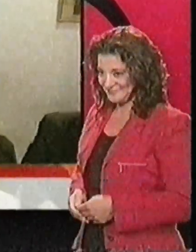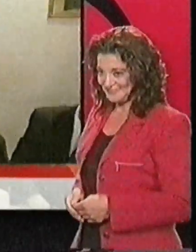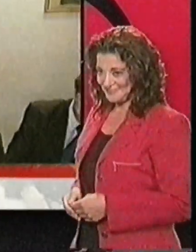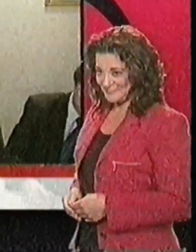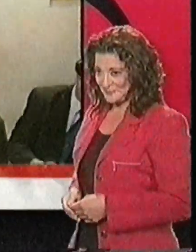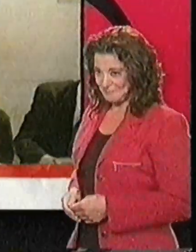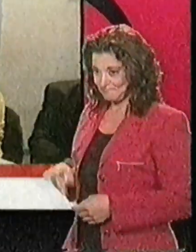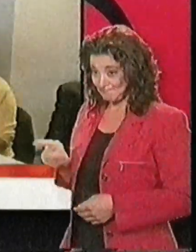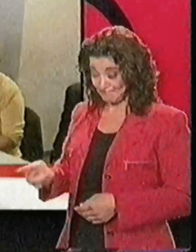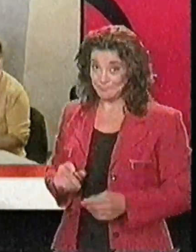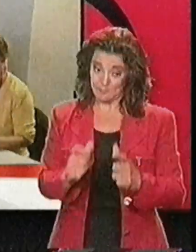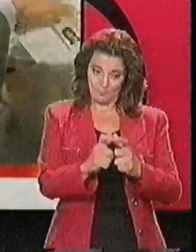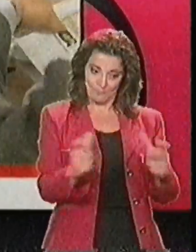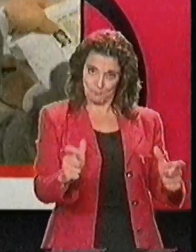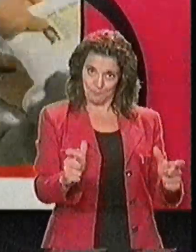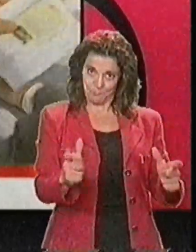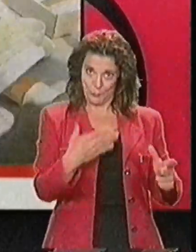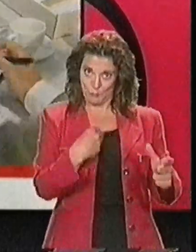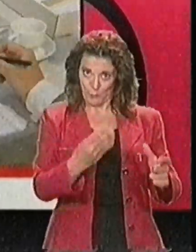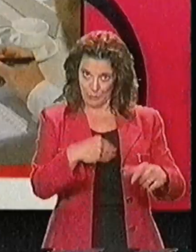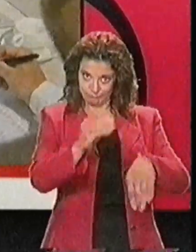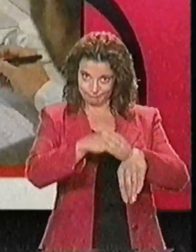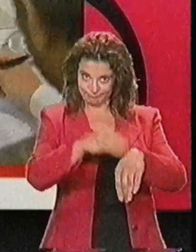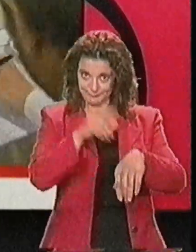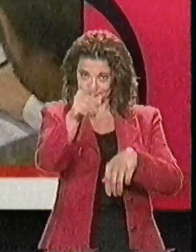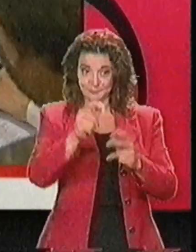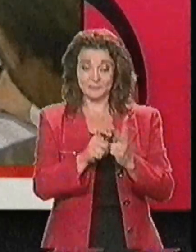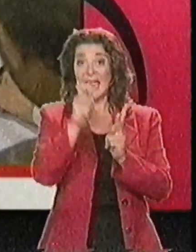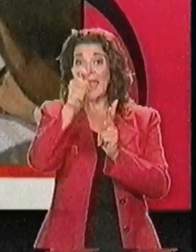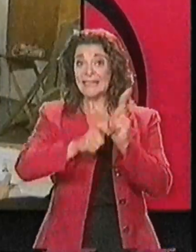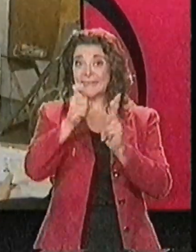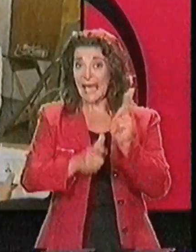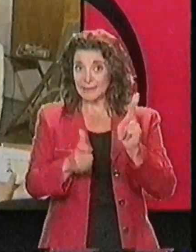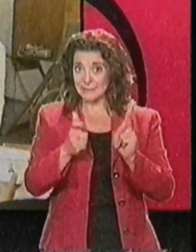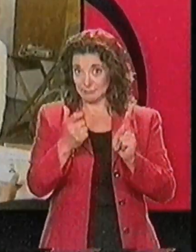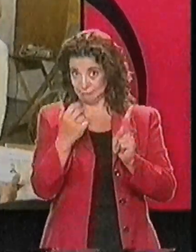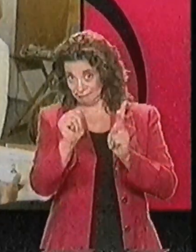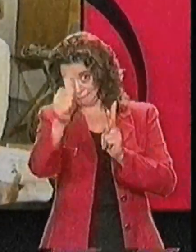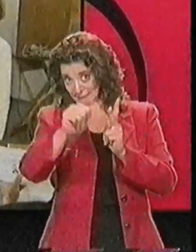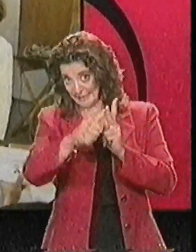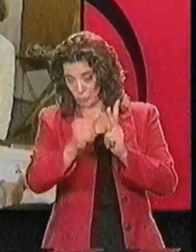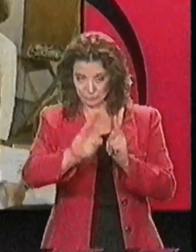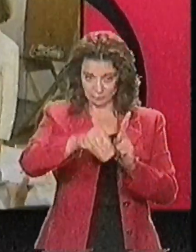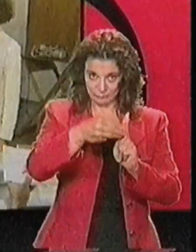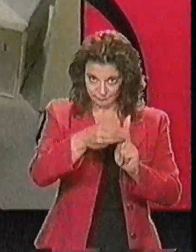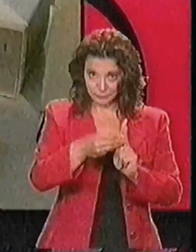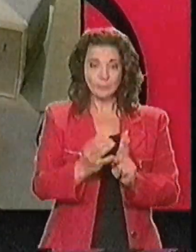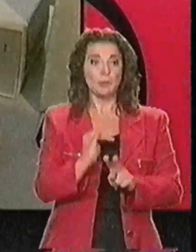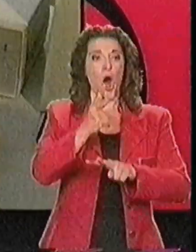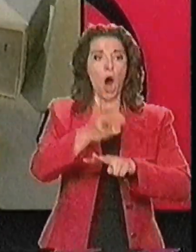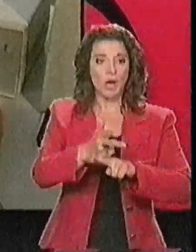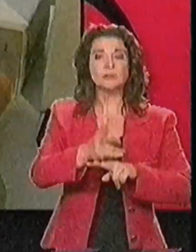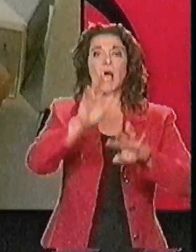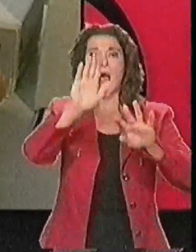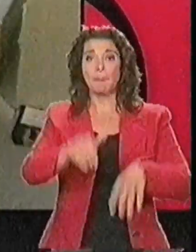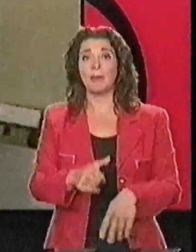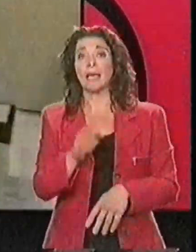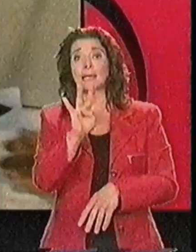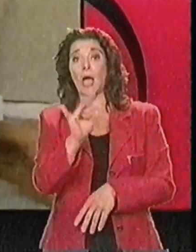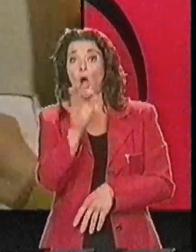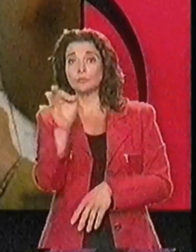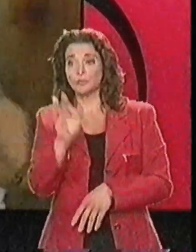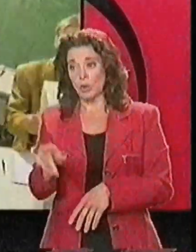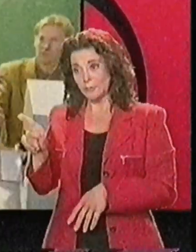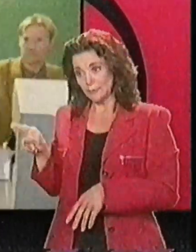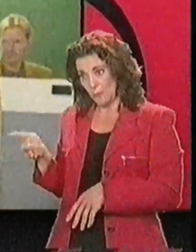Une convocation et une carte d'identité, c'est votre ticket d'entrée. Pour près de 40% d'entre vous, il donnera droit à ce